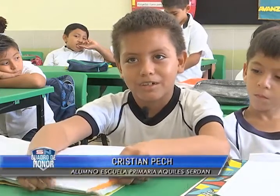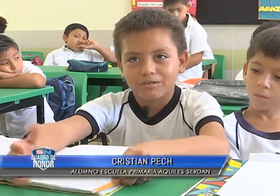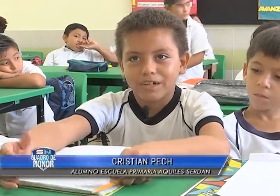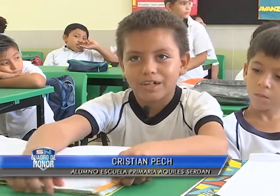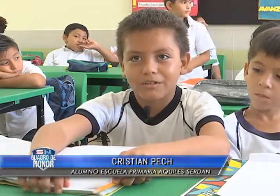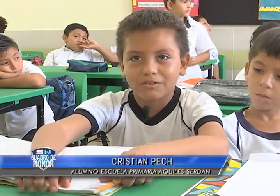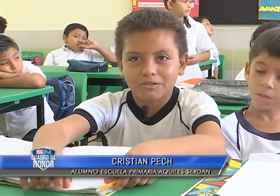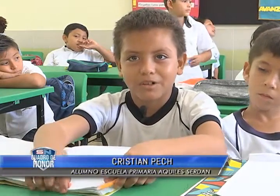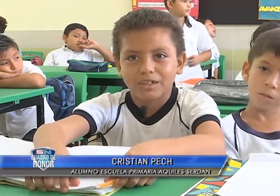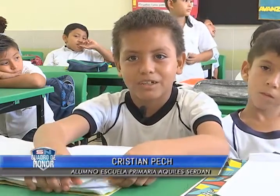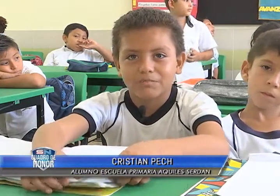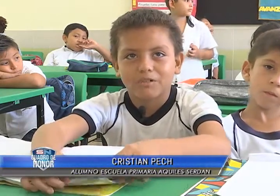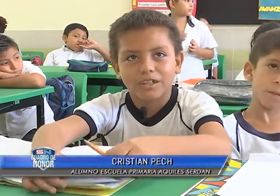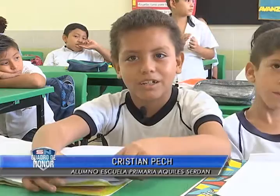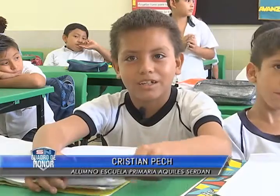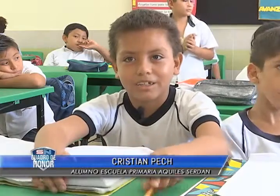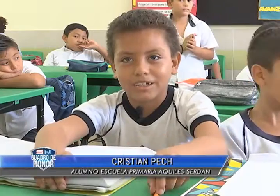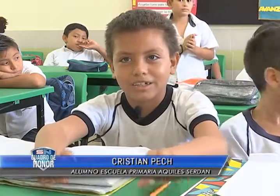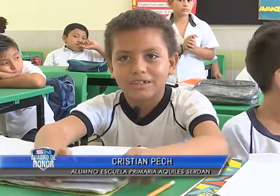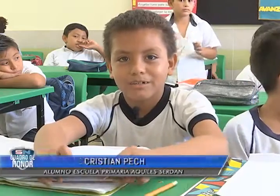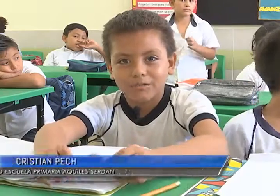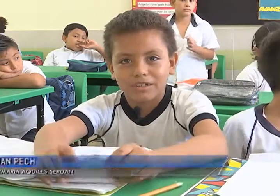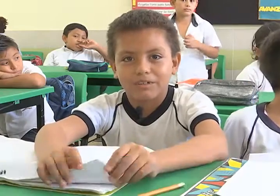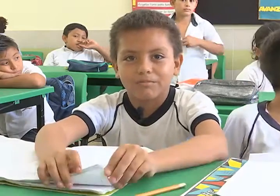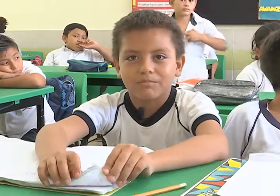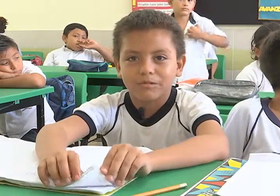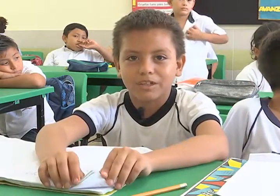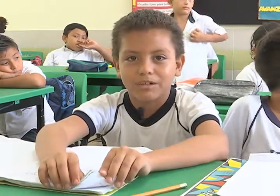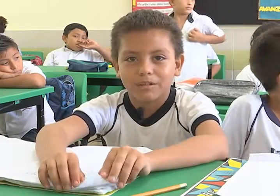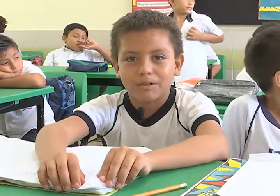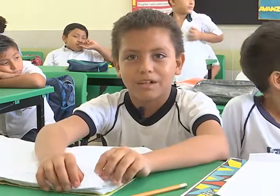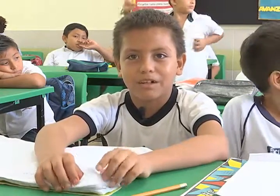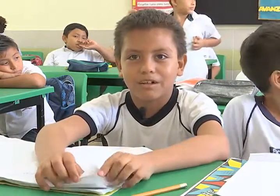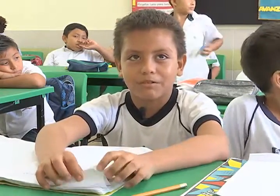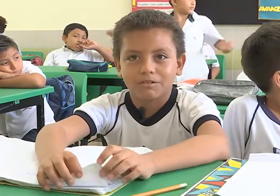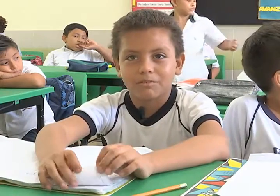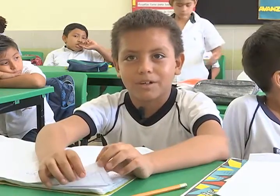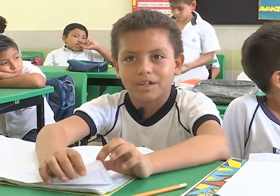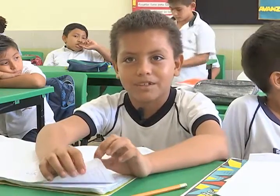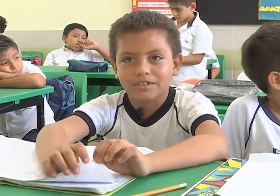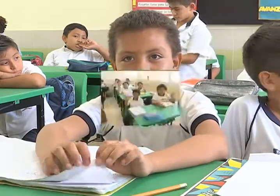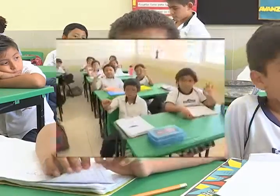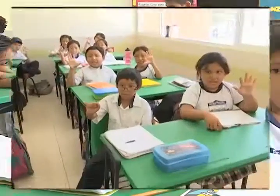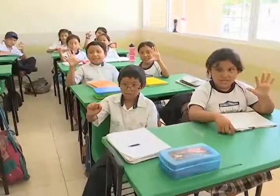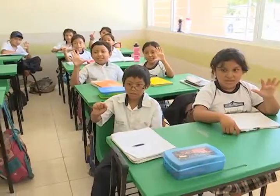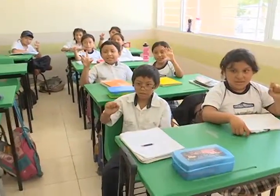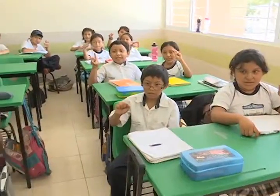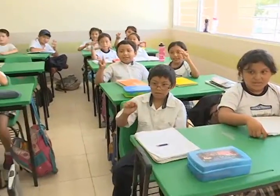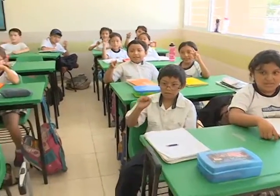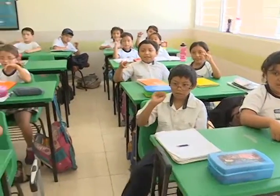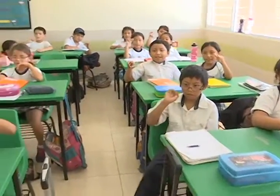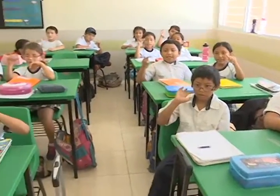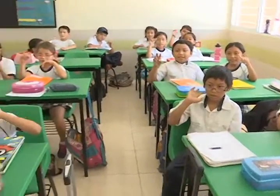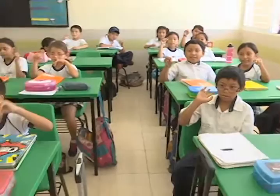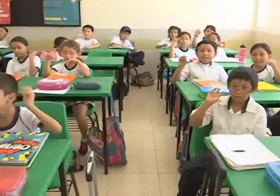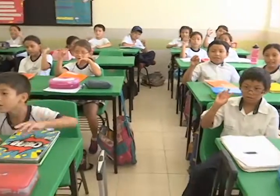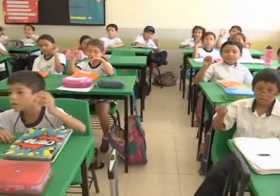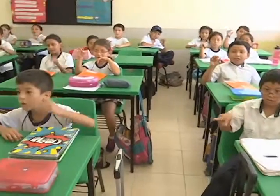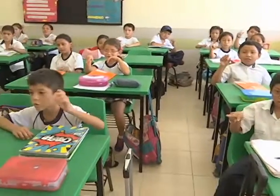ayudarlos, para que puedan leer, puedan hablar a los demás. Estas palabras son la mejor recompensa